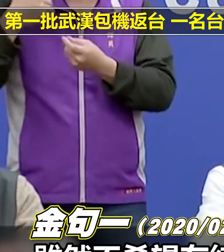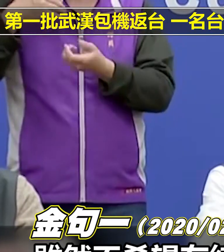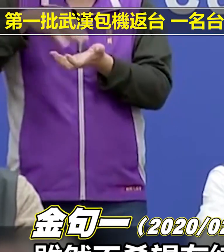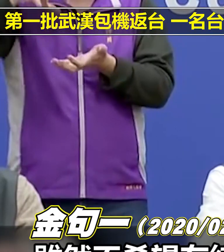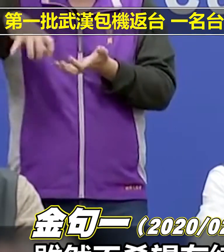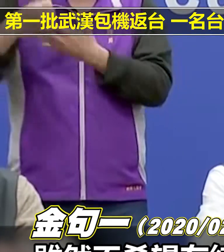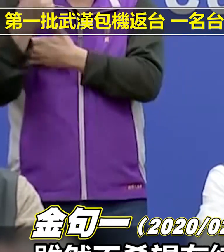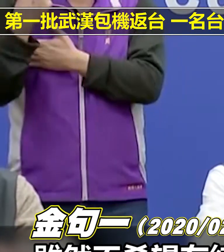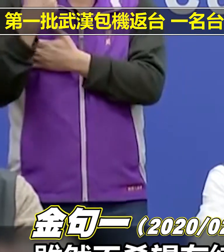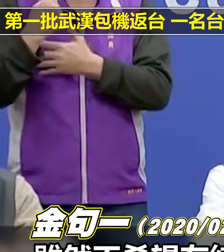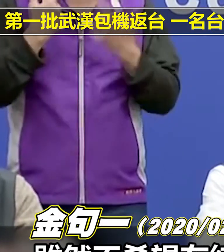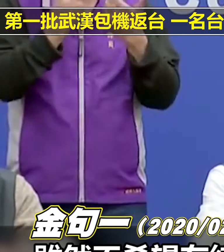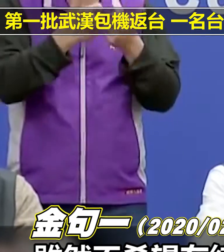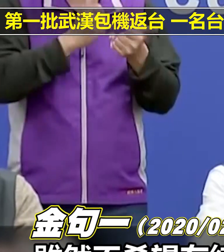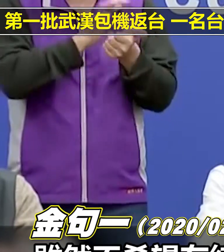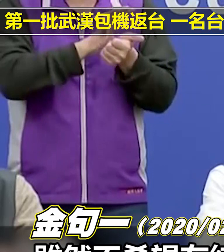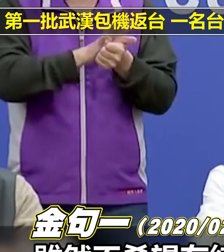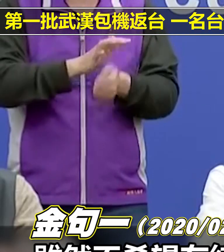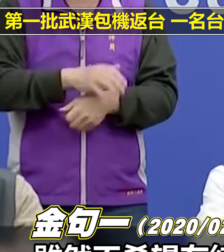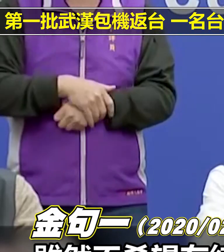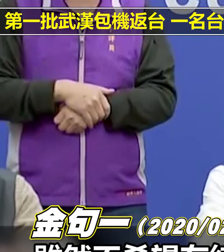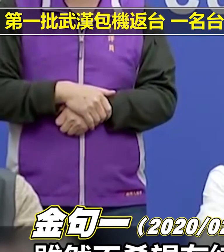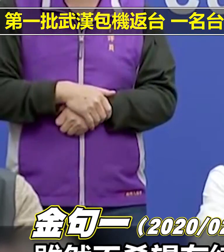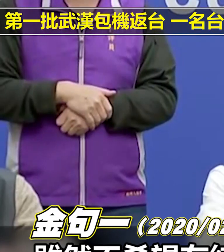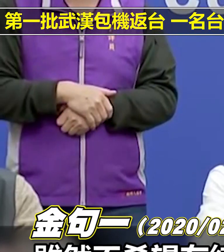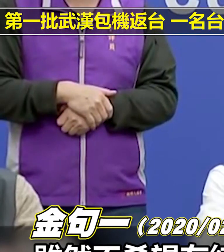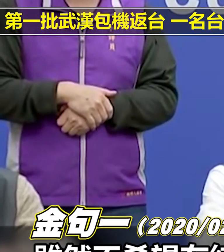最大的努力来帮助他。